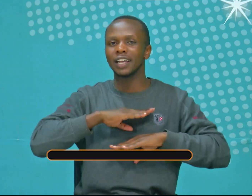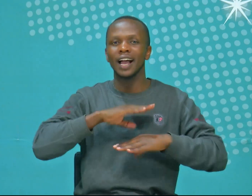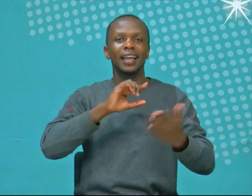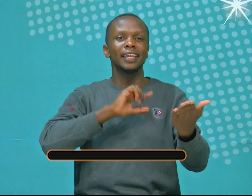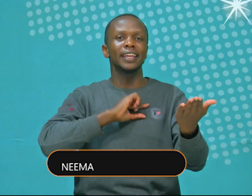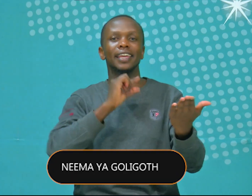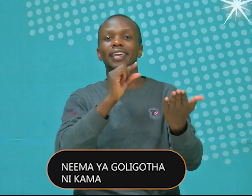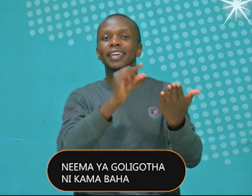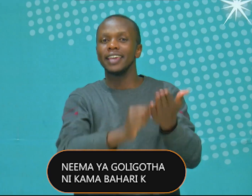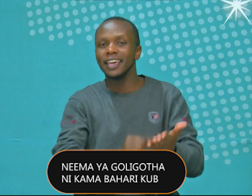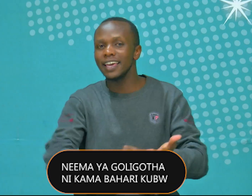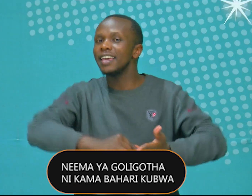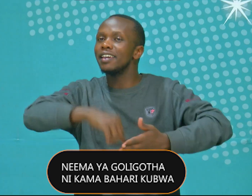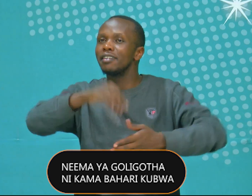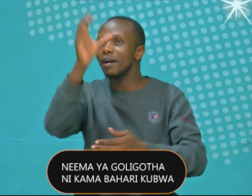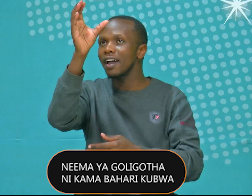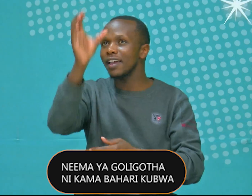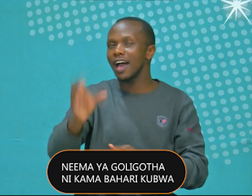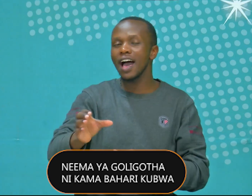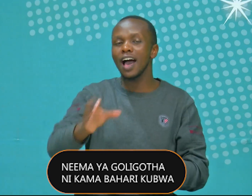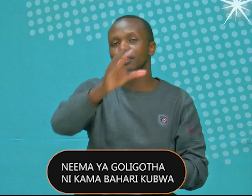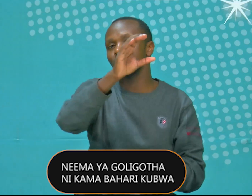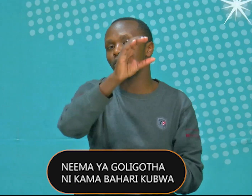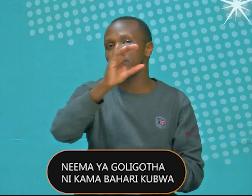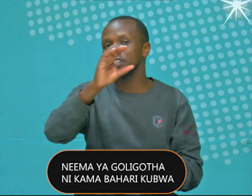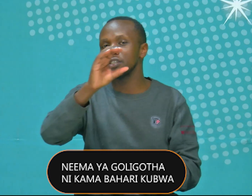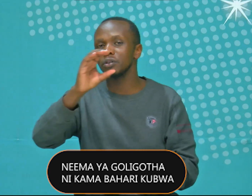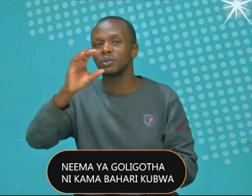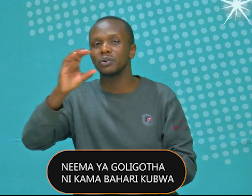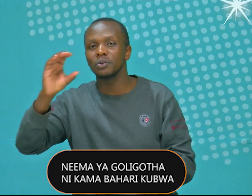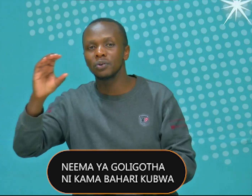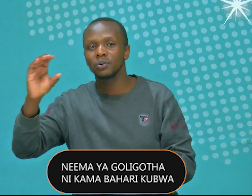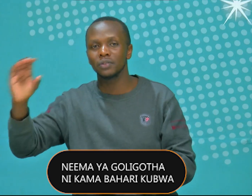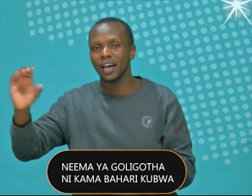ya neema yako